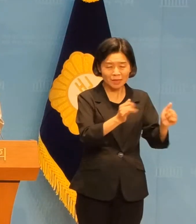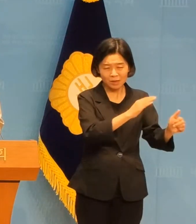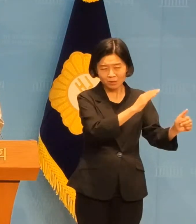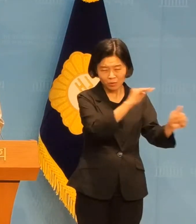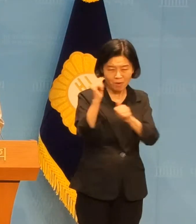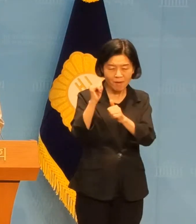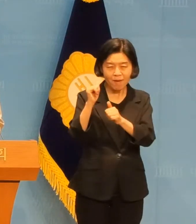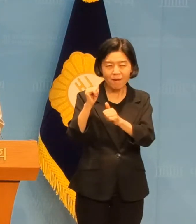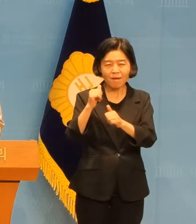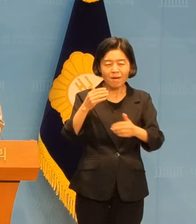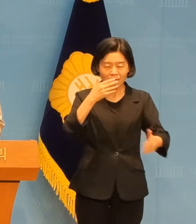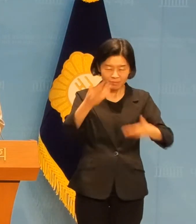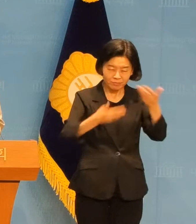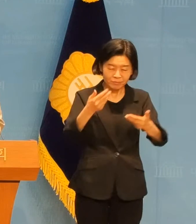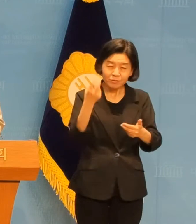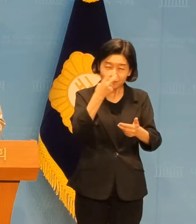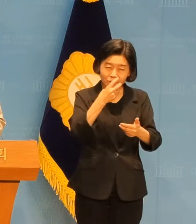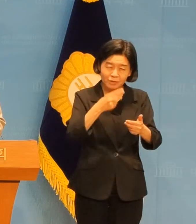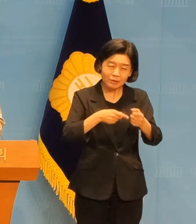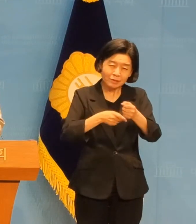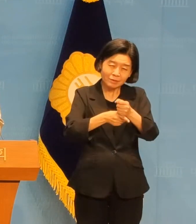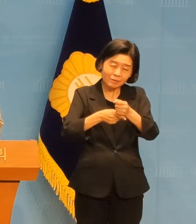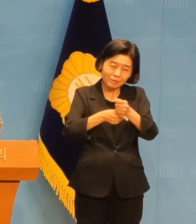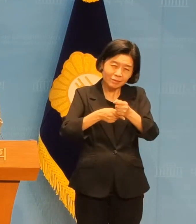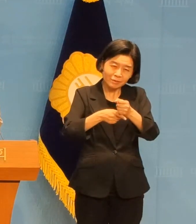압수수색하면서 수사를 하고 있습니다.